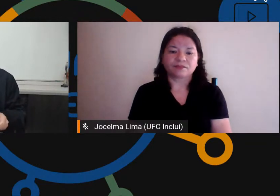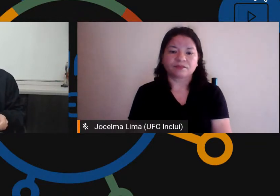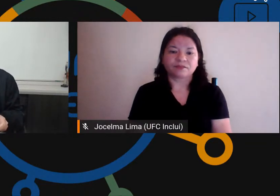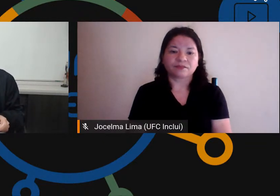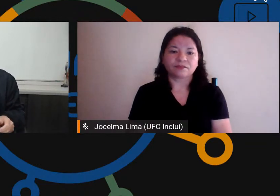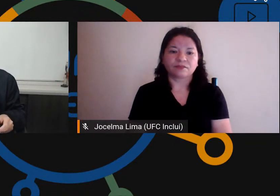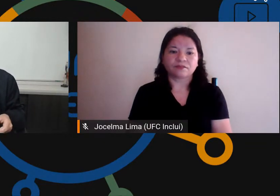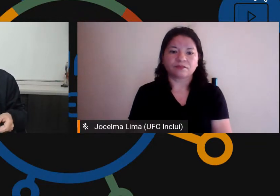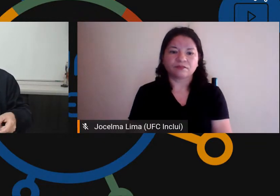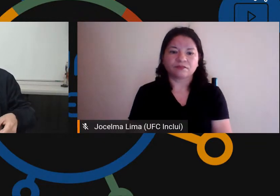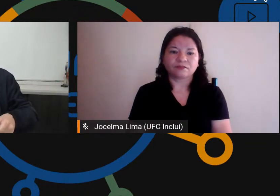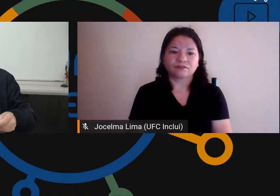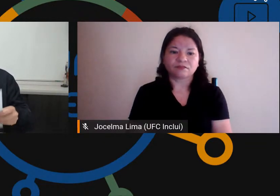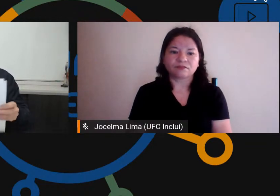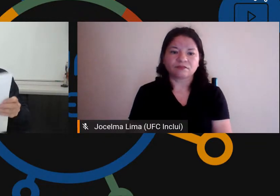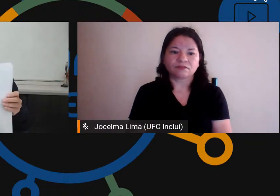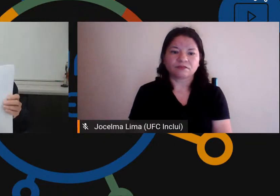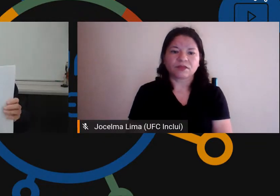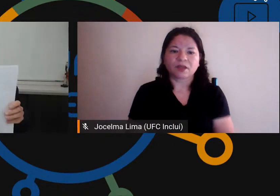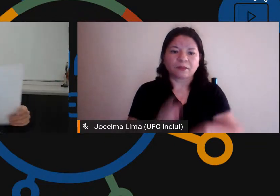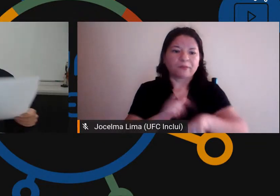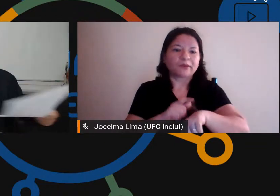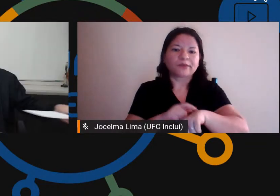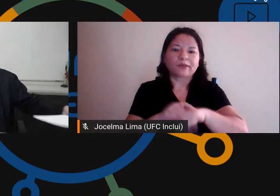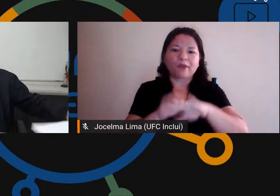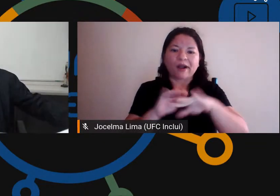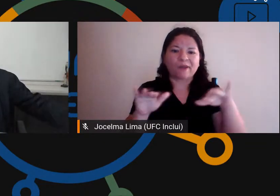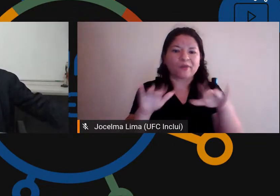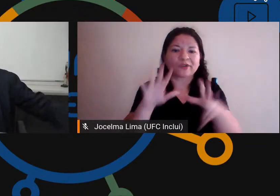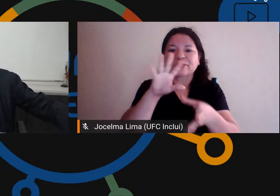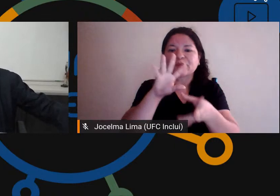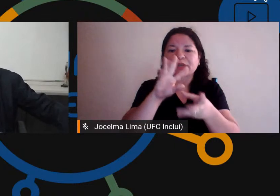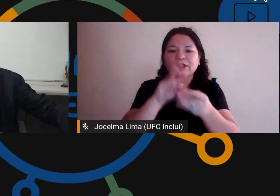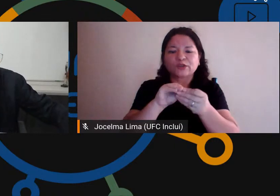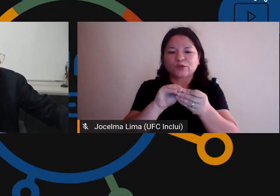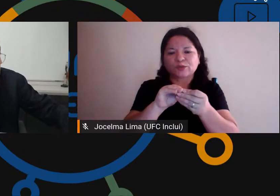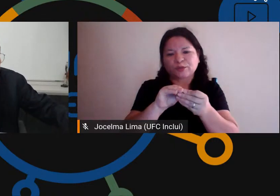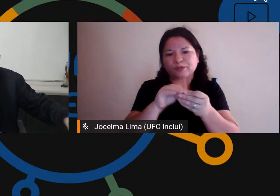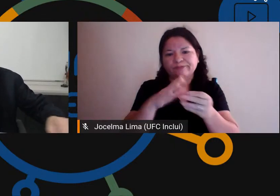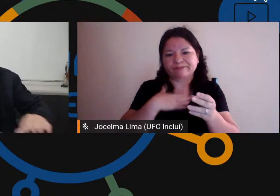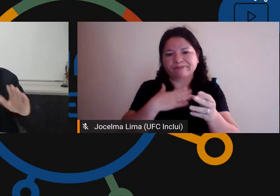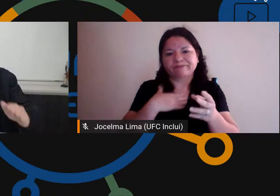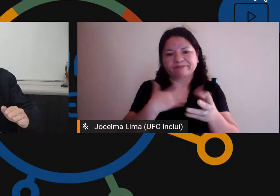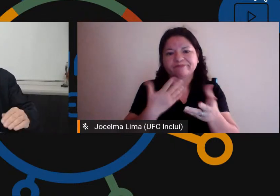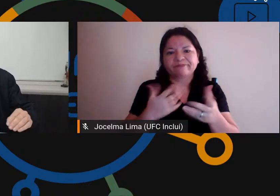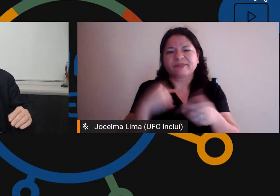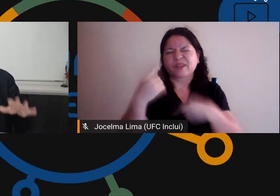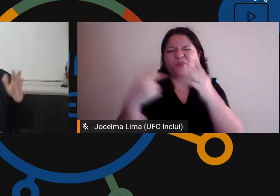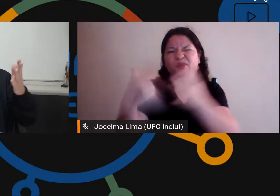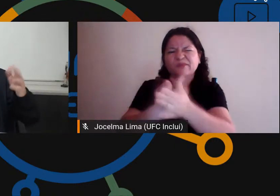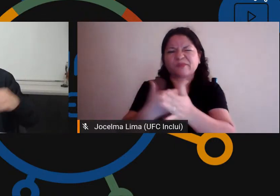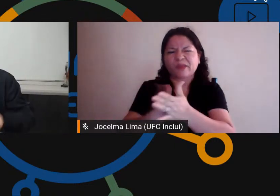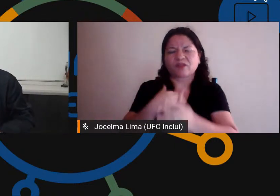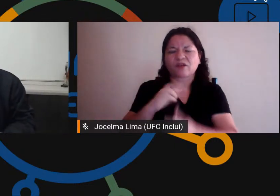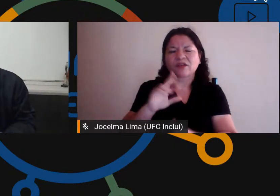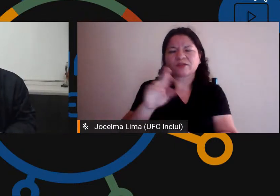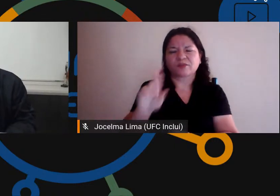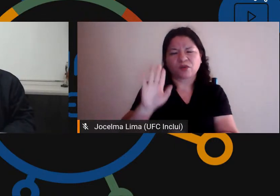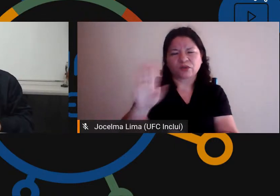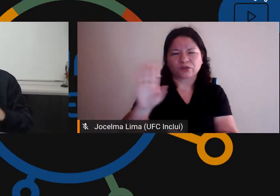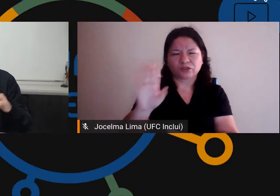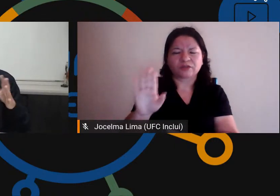Bom, eu já estou esgotando meu tempo. Eu só vou resumir rapidamente para vocês e depois eu respondo as perguntas bem rapidinho. Eu comecei mais ou menos